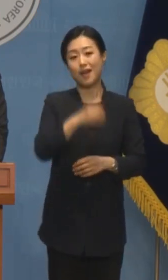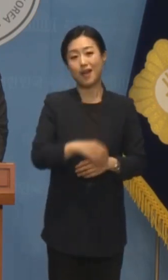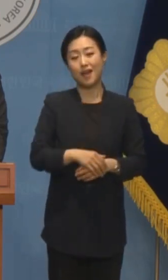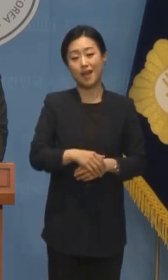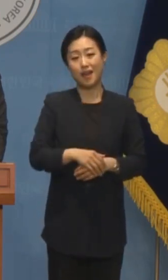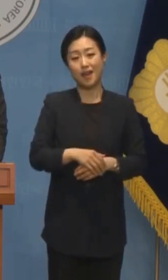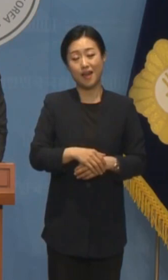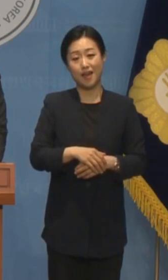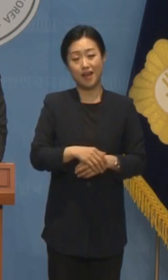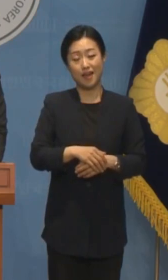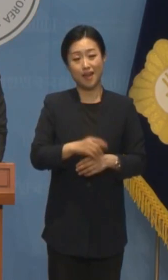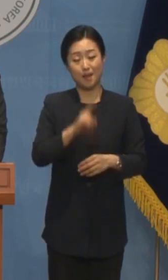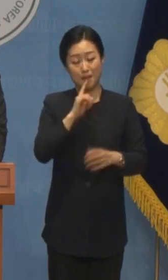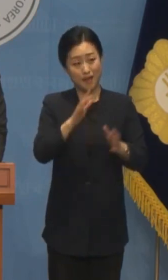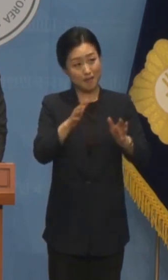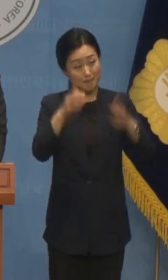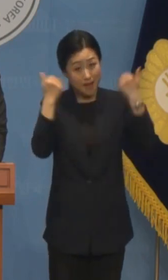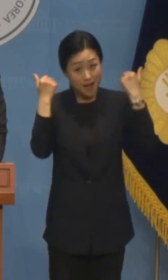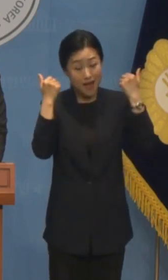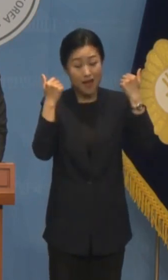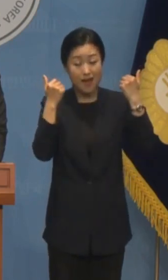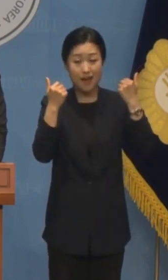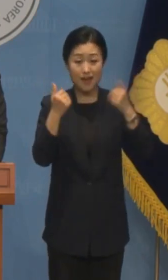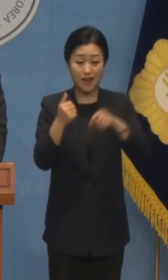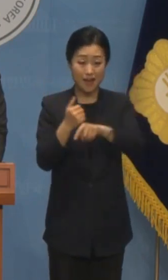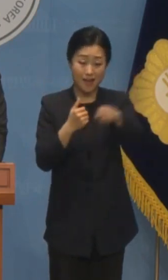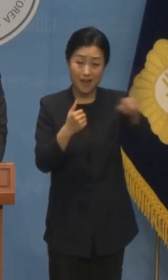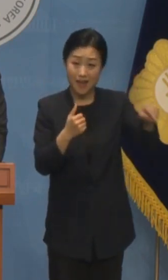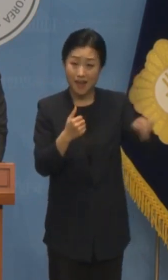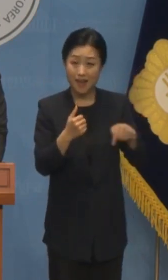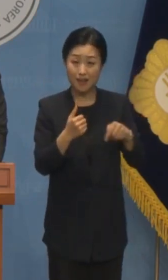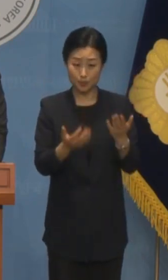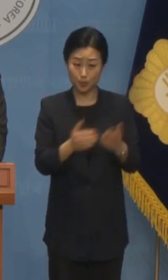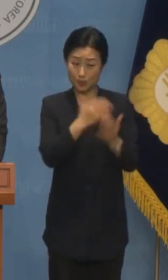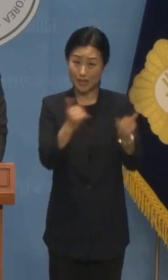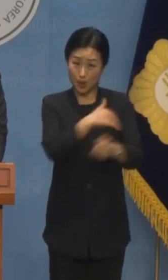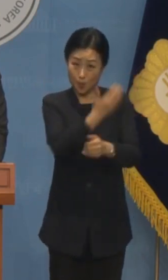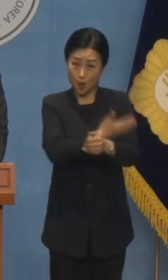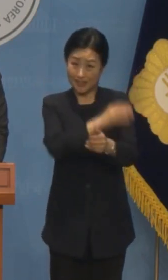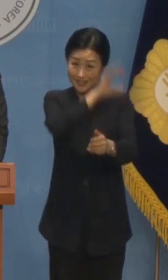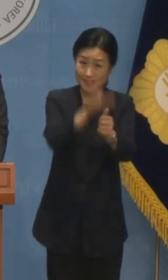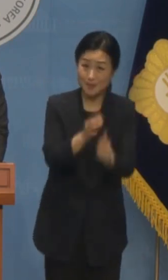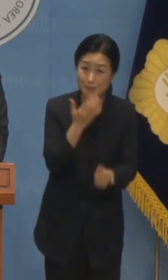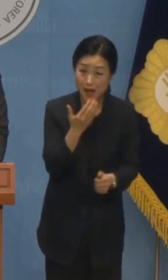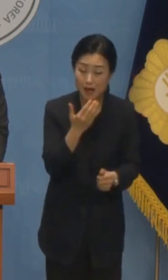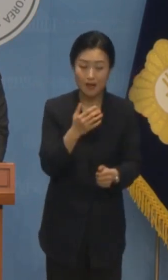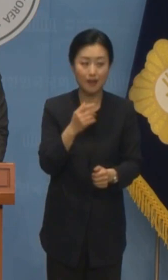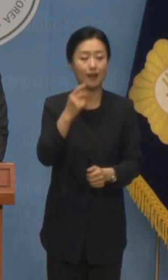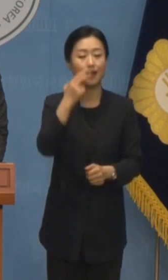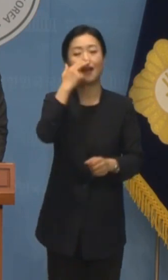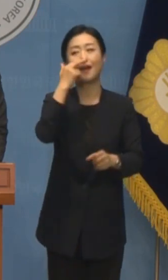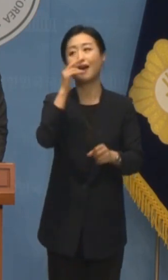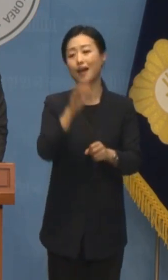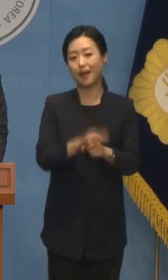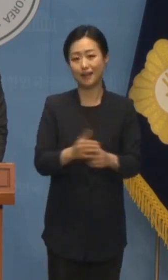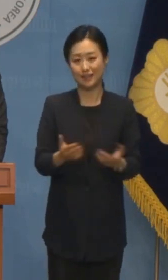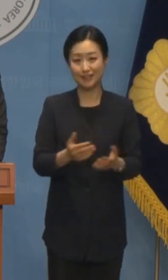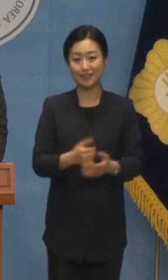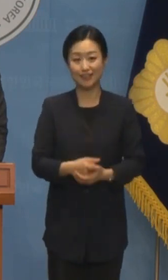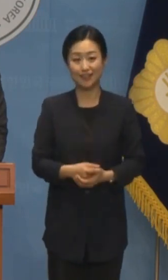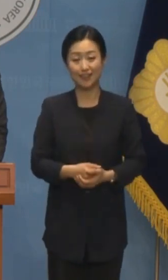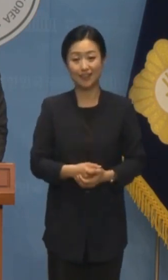망원도 서슴치 않는 반노동 인사에게 노동자의 권익을 맡기겠다이 기가 막힙니다